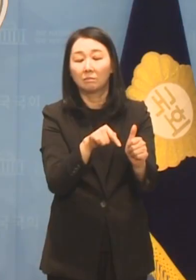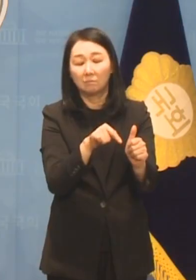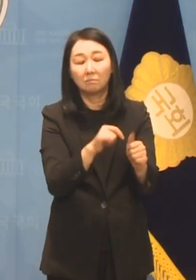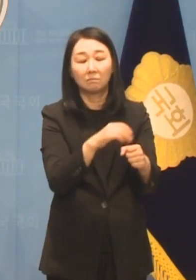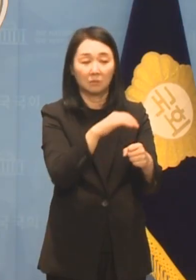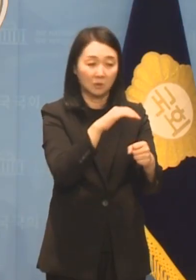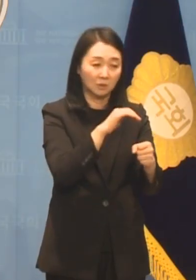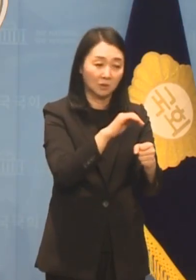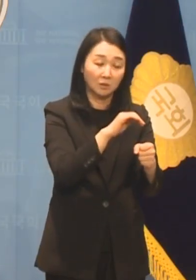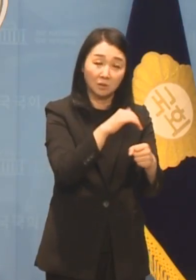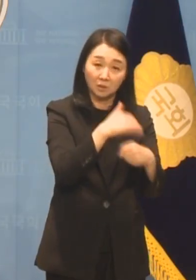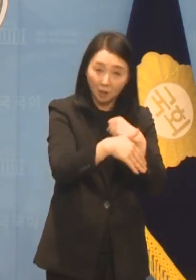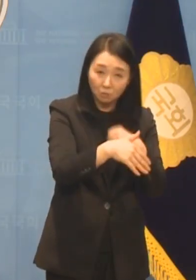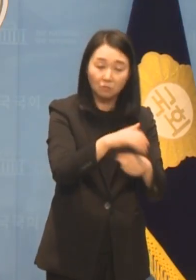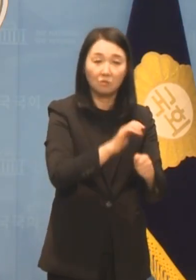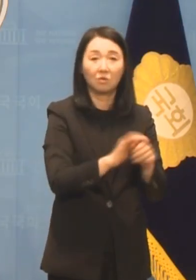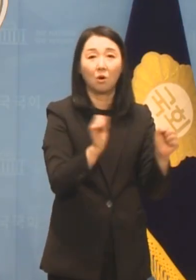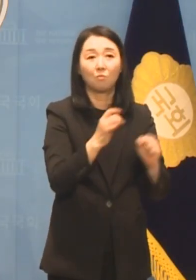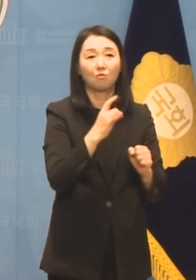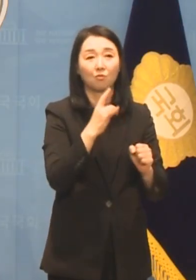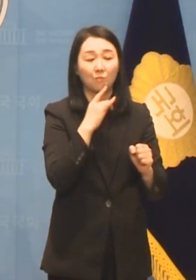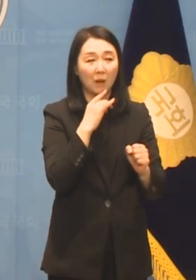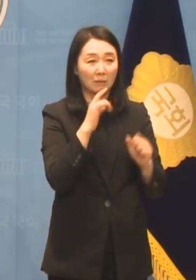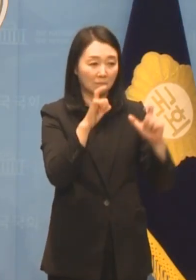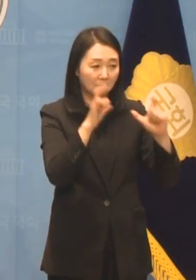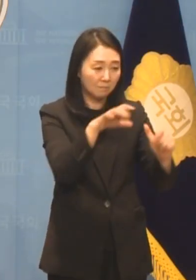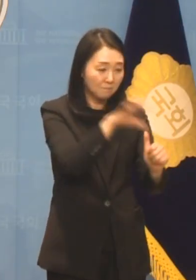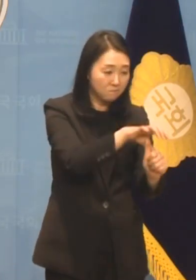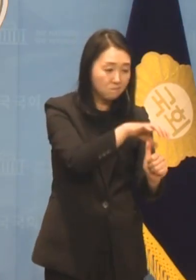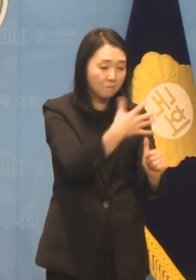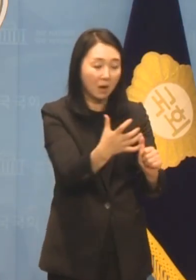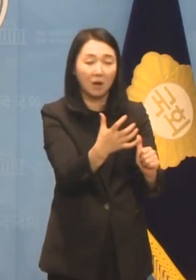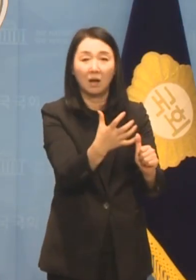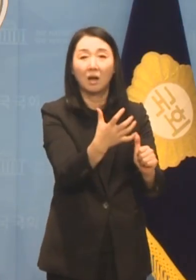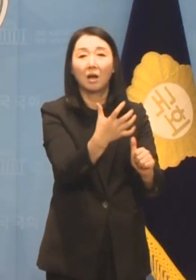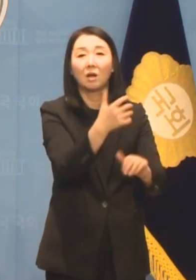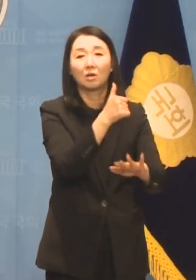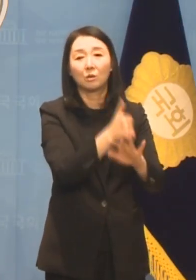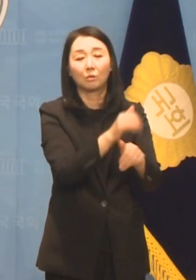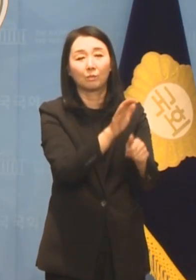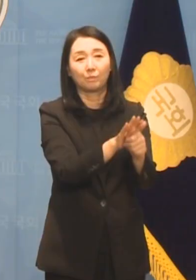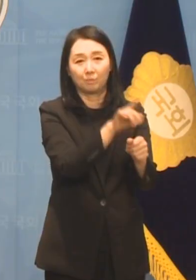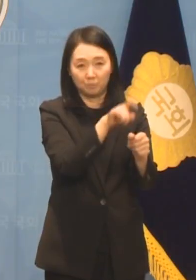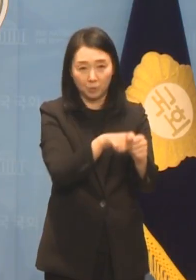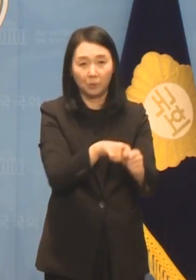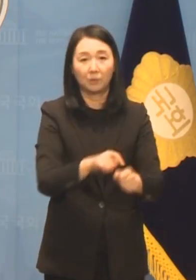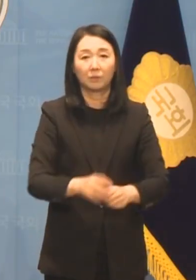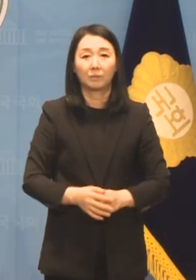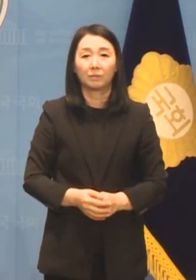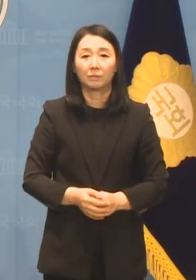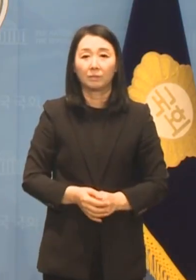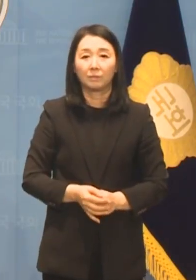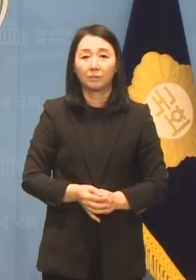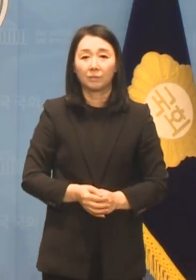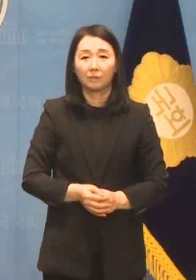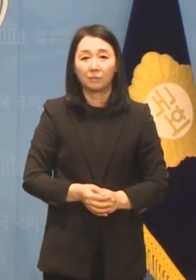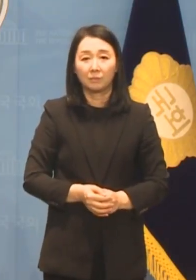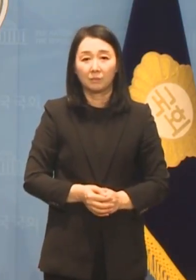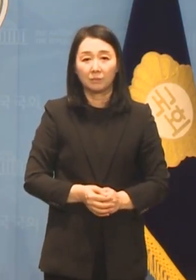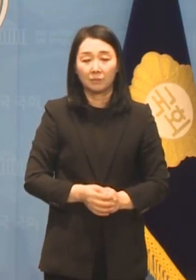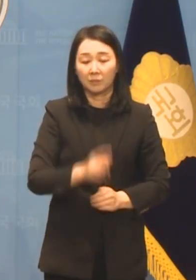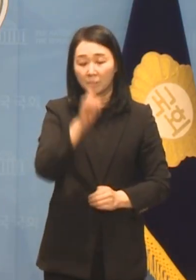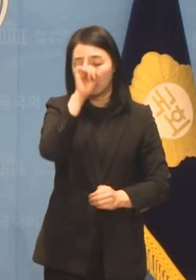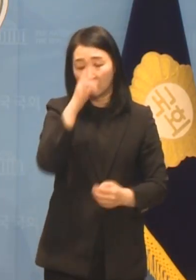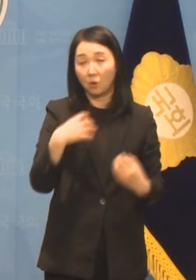PK와 TK 지역에만 대폭 규제를 풀어서 힘을 더 실어주는 모양새라고밖에 볼 수 없습니다.